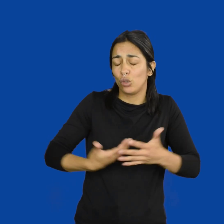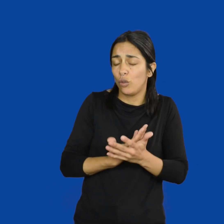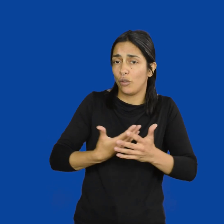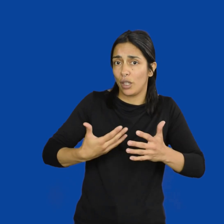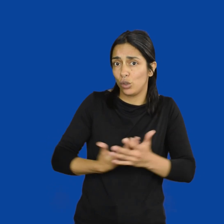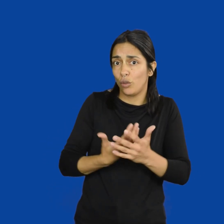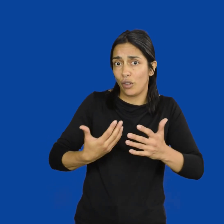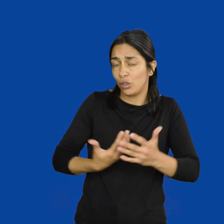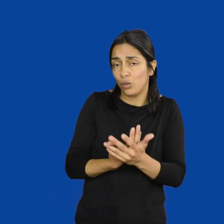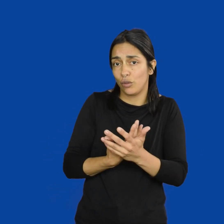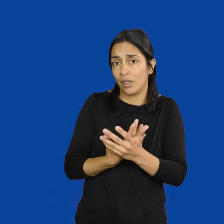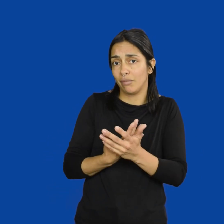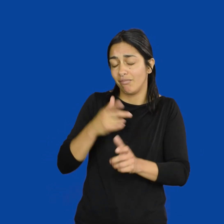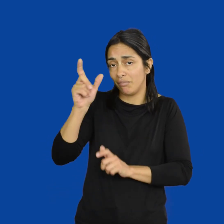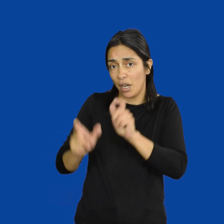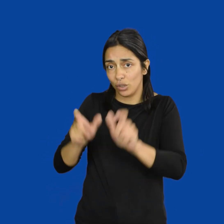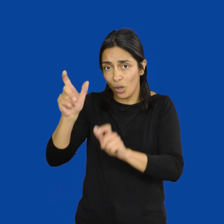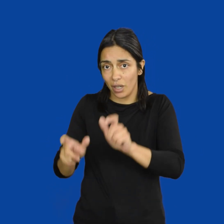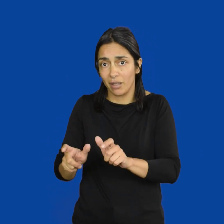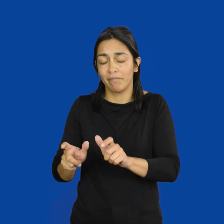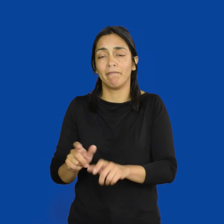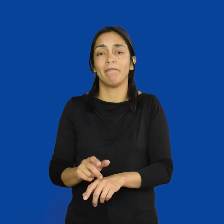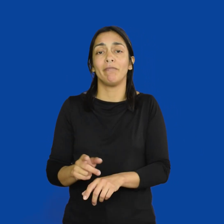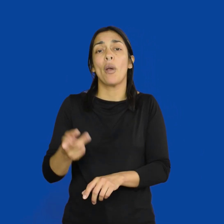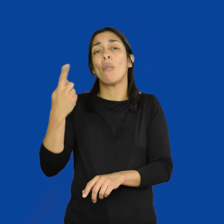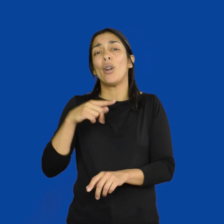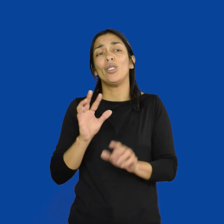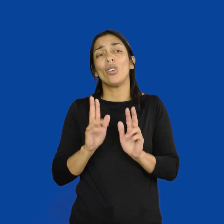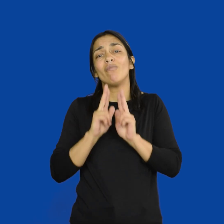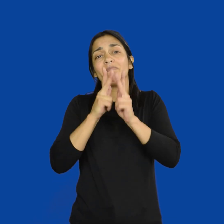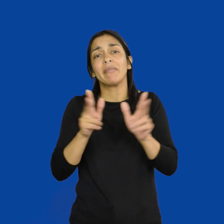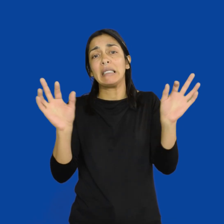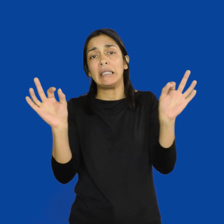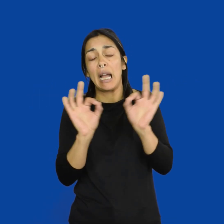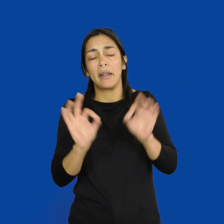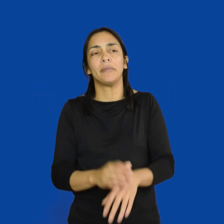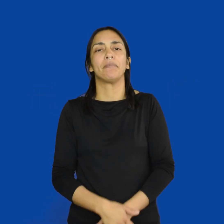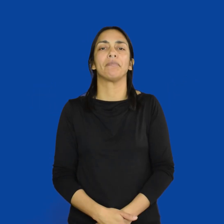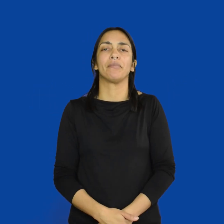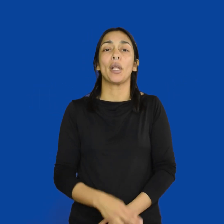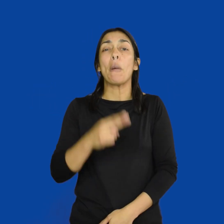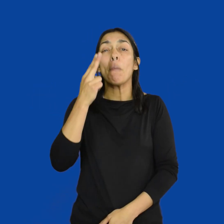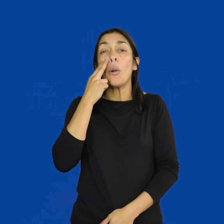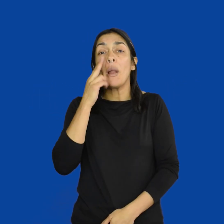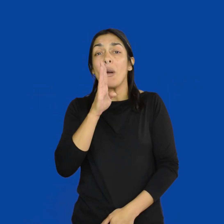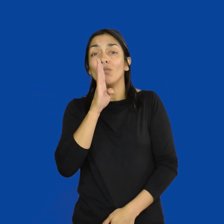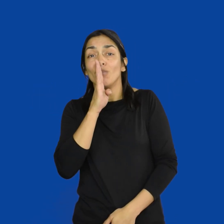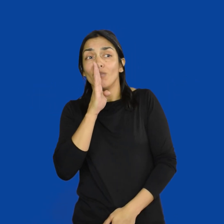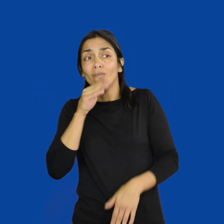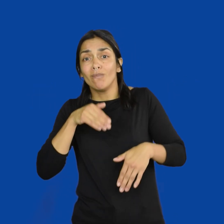común denominador de aquellos que habían sobrevivido al genocidio. El problema es que el silencio acabó siendo el